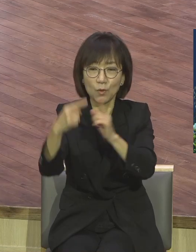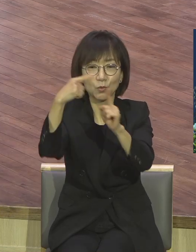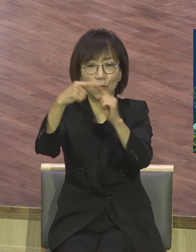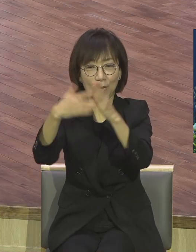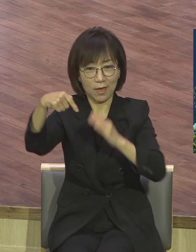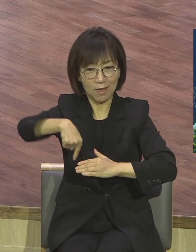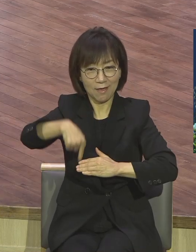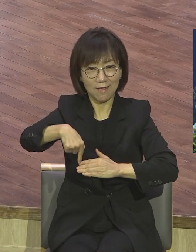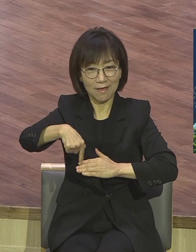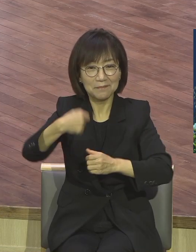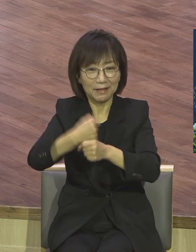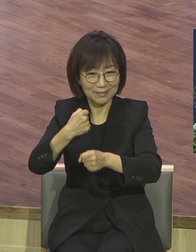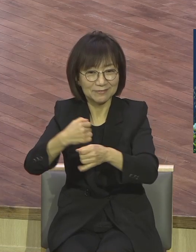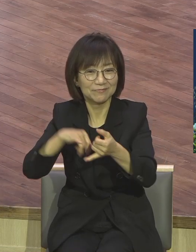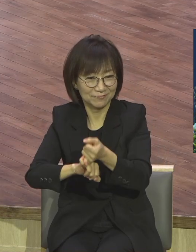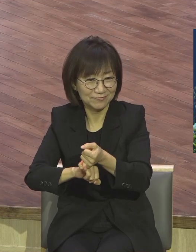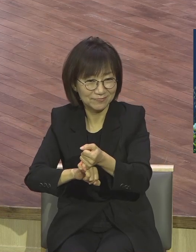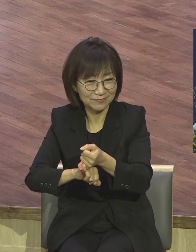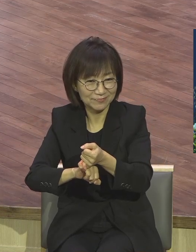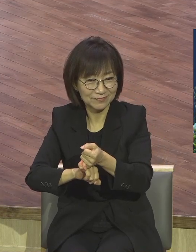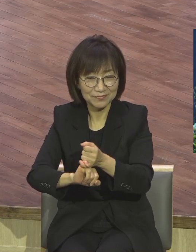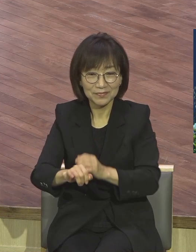237 플랫폼으로 세우겠다.